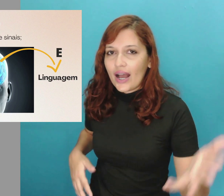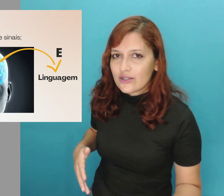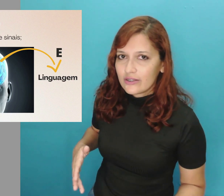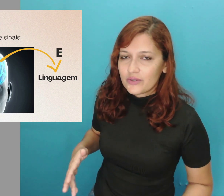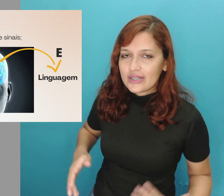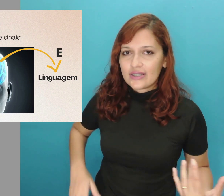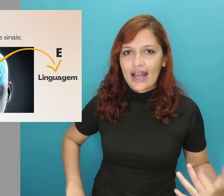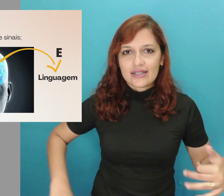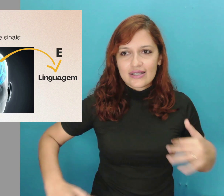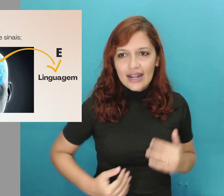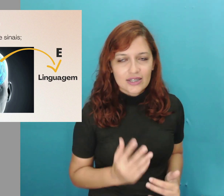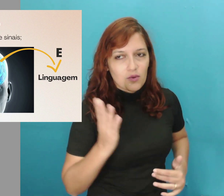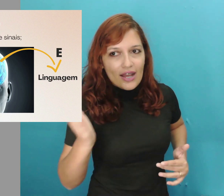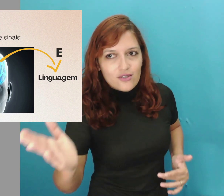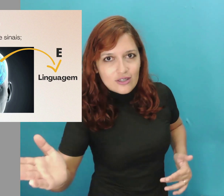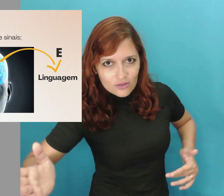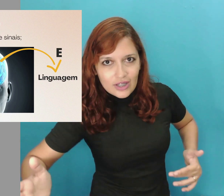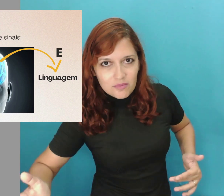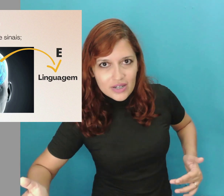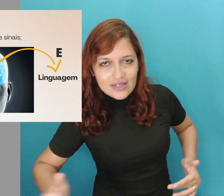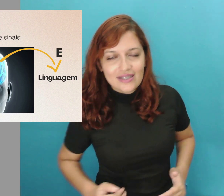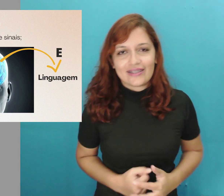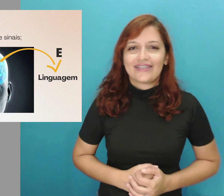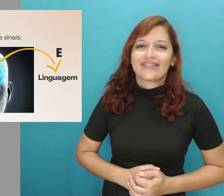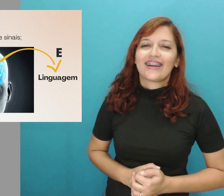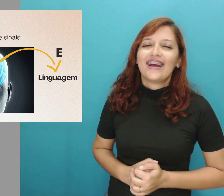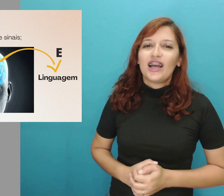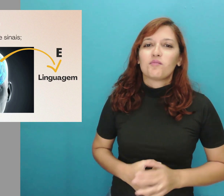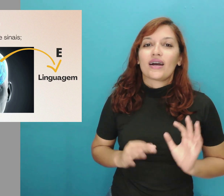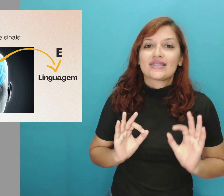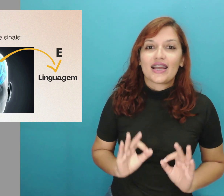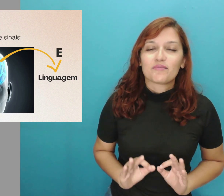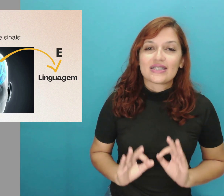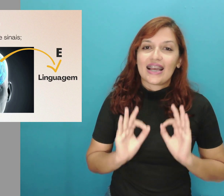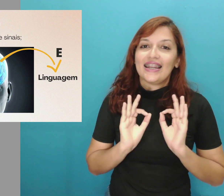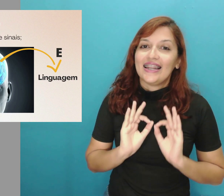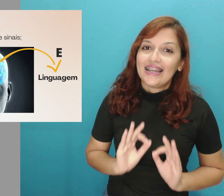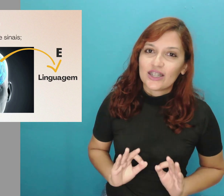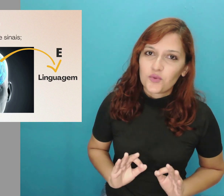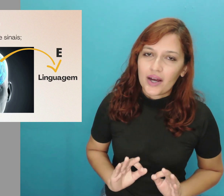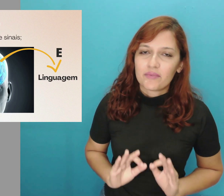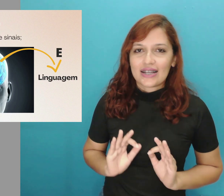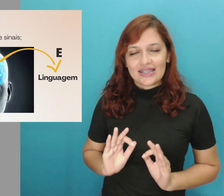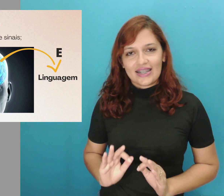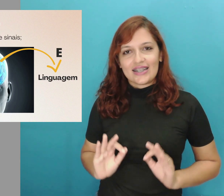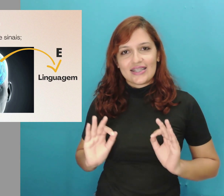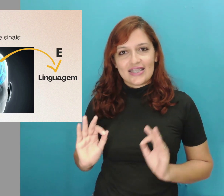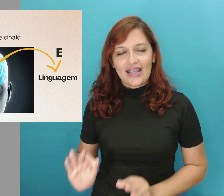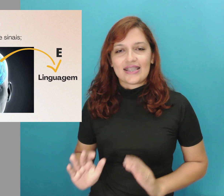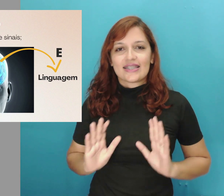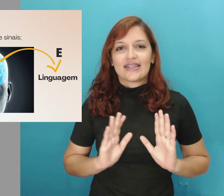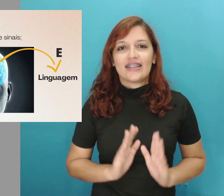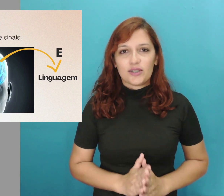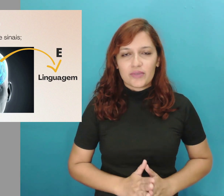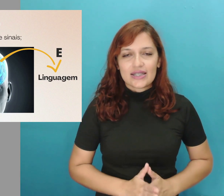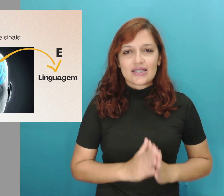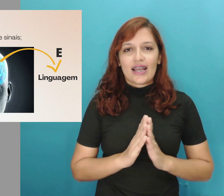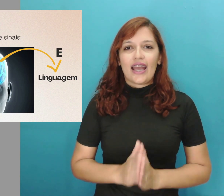linguagem dos sinais, da linguagem do Libras. Mas lembre-se, é Língua Brasileira de Sinais. Libras é